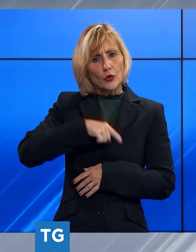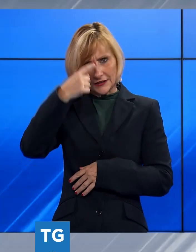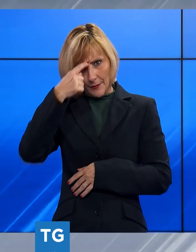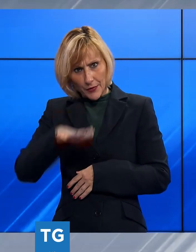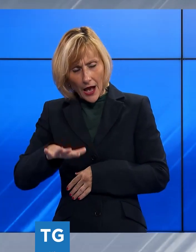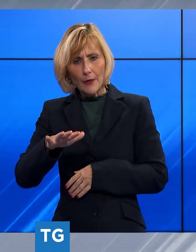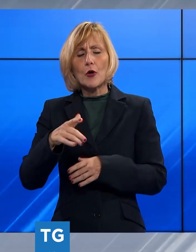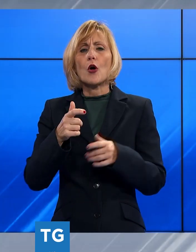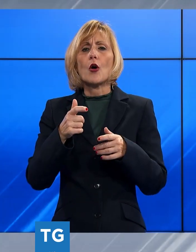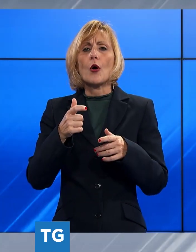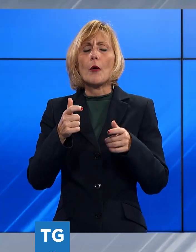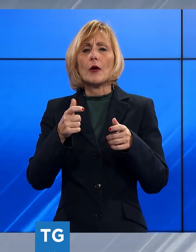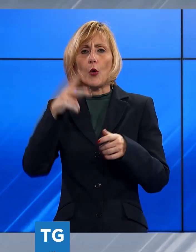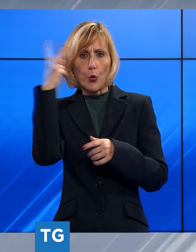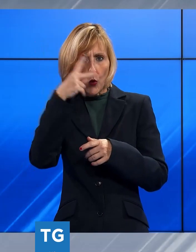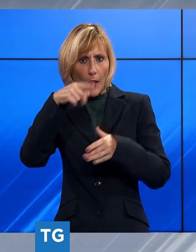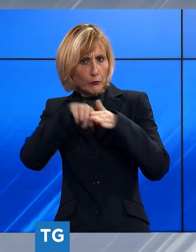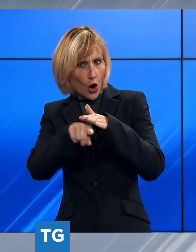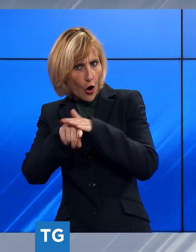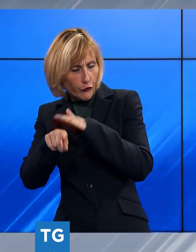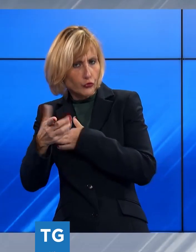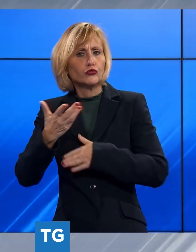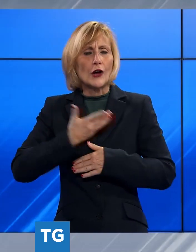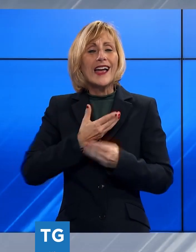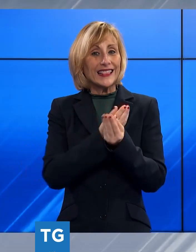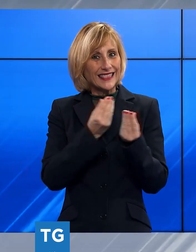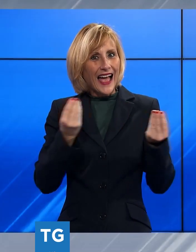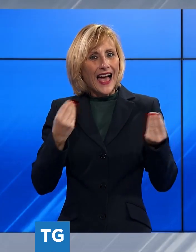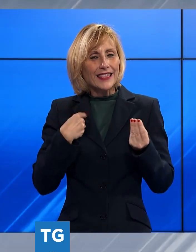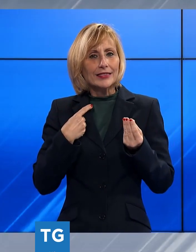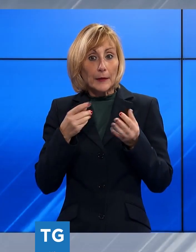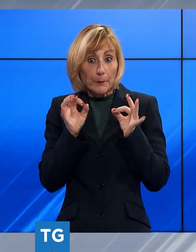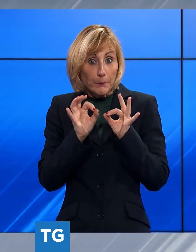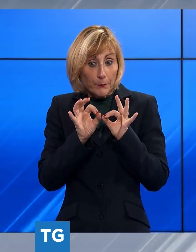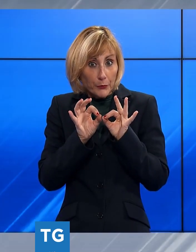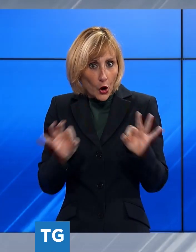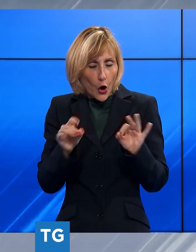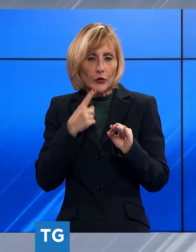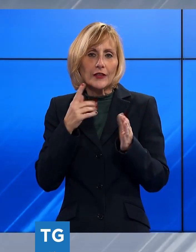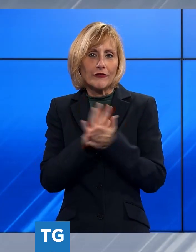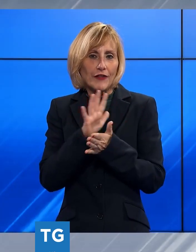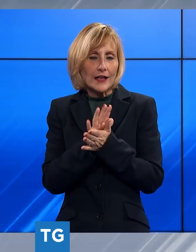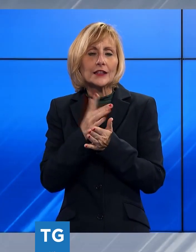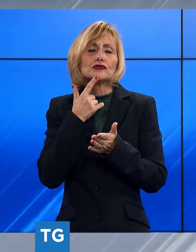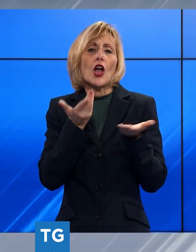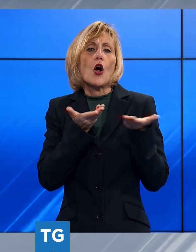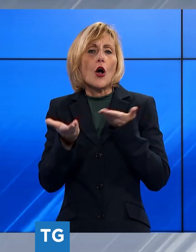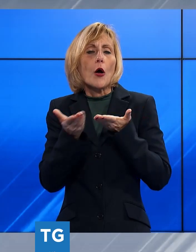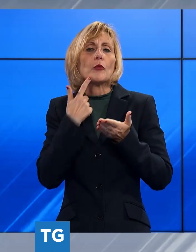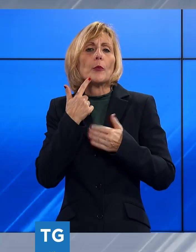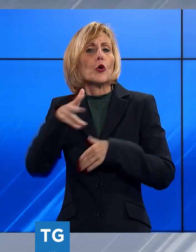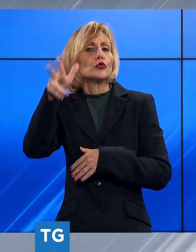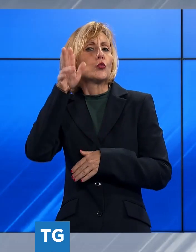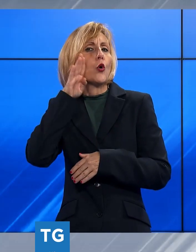nel nostro paese e molti di loro celebreranno questa festa ospitati da un magnate russo